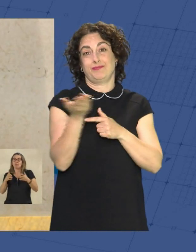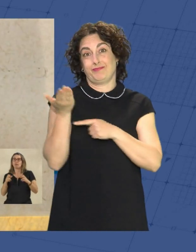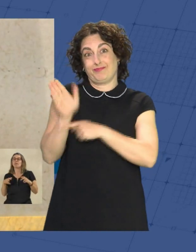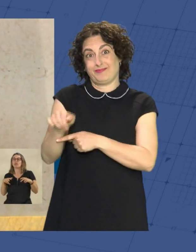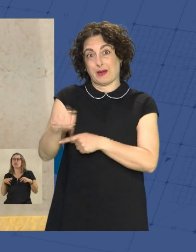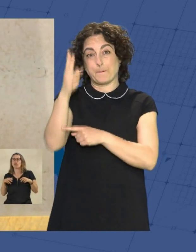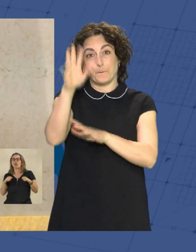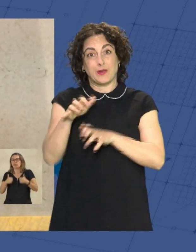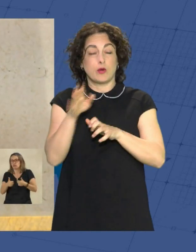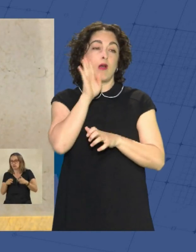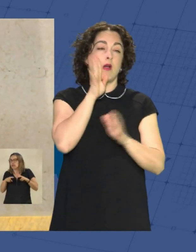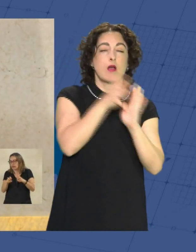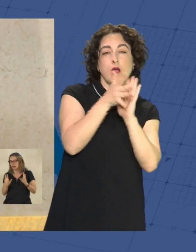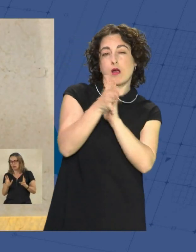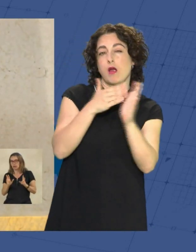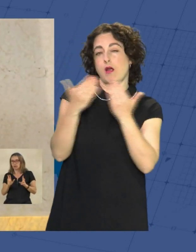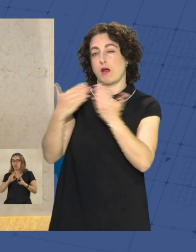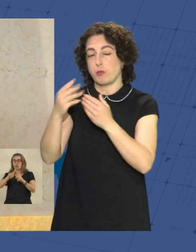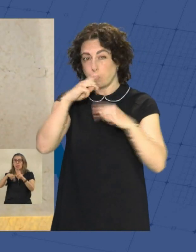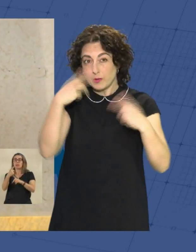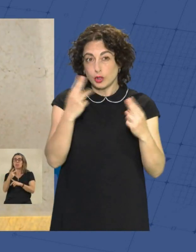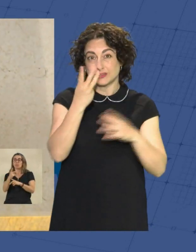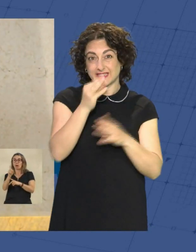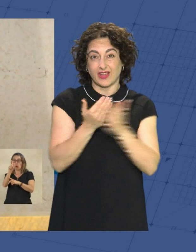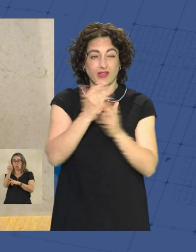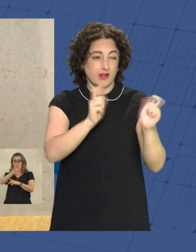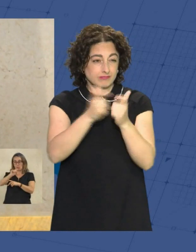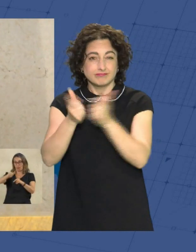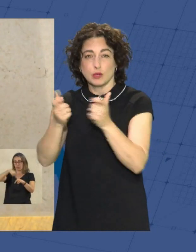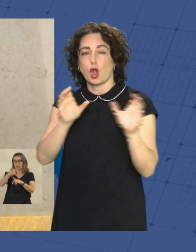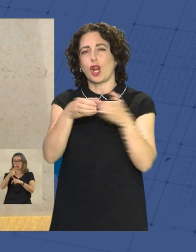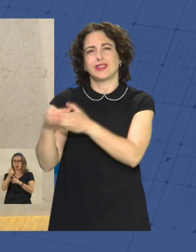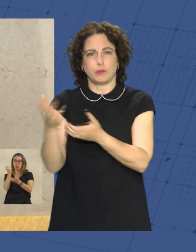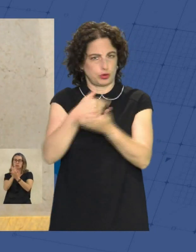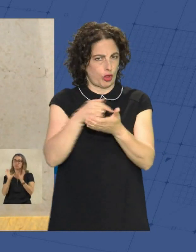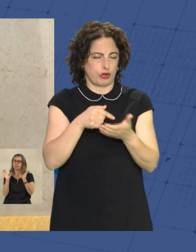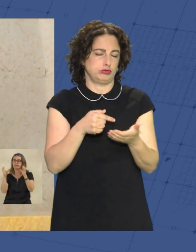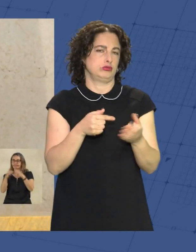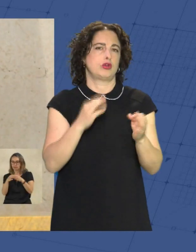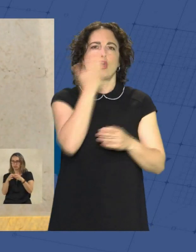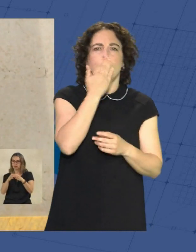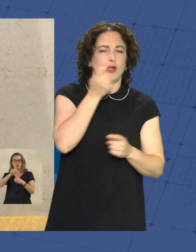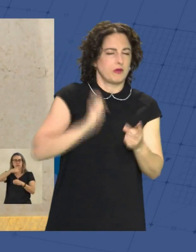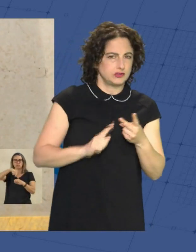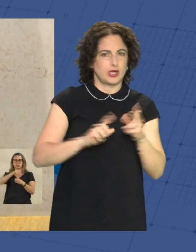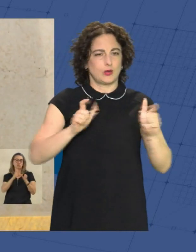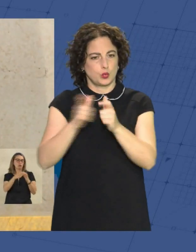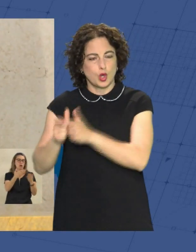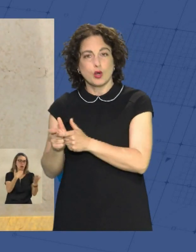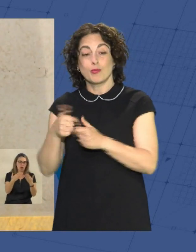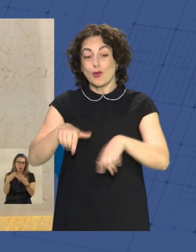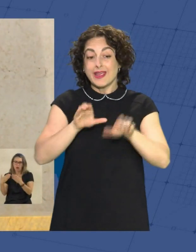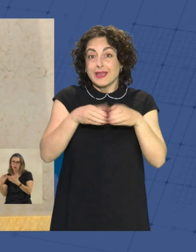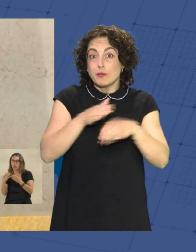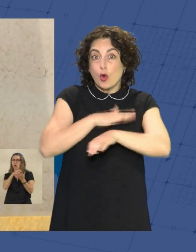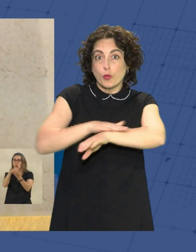exposición pública de 30 días. Nos vamos a reunir con todos los colectivos, nos vamos a reunir con los colegios profesionales, porque este equipo de gobierno